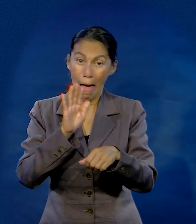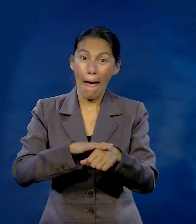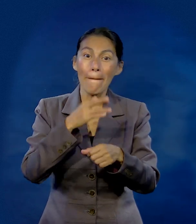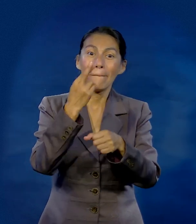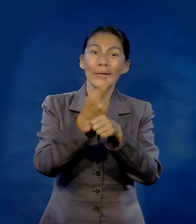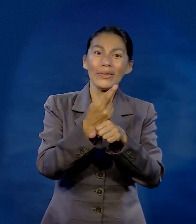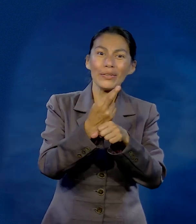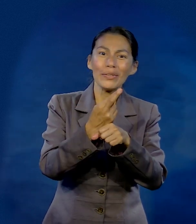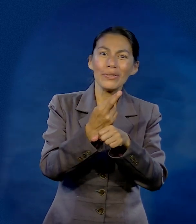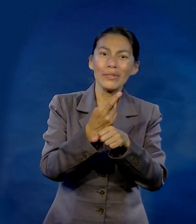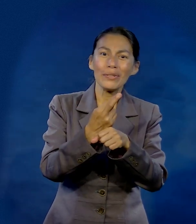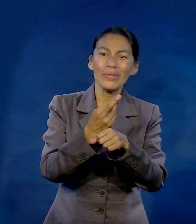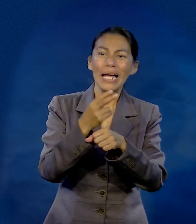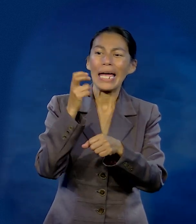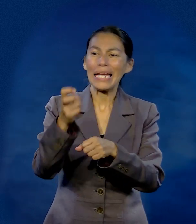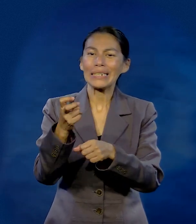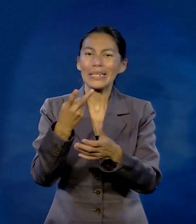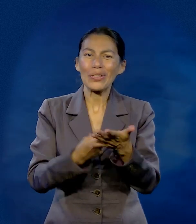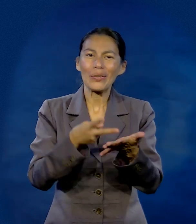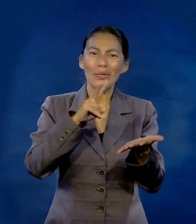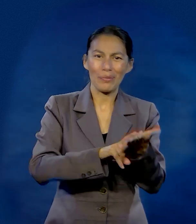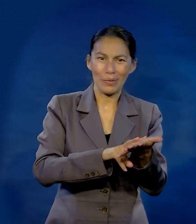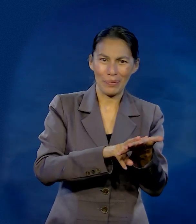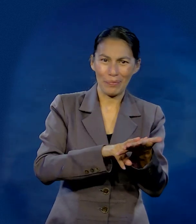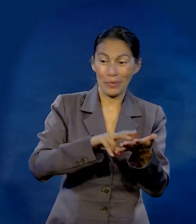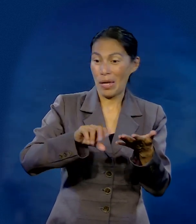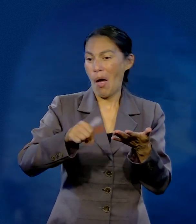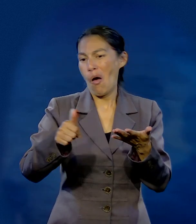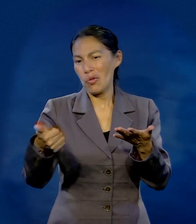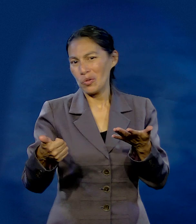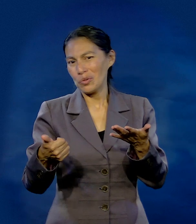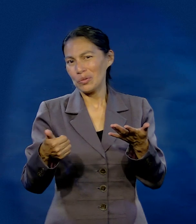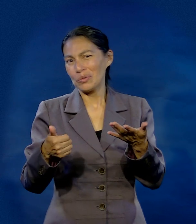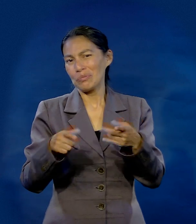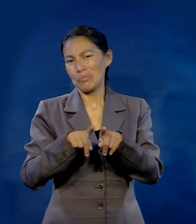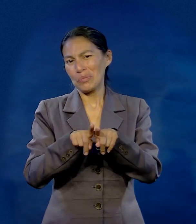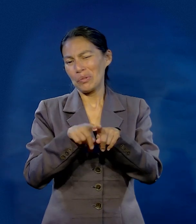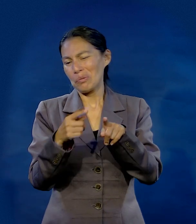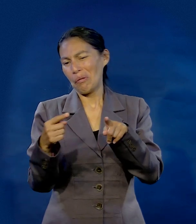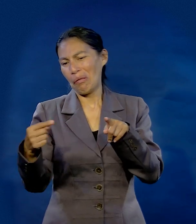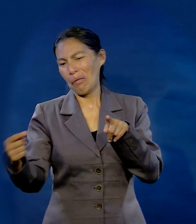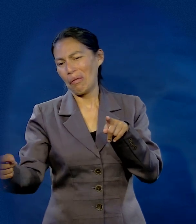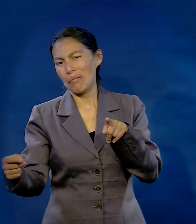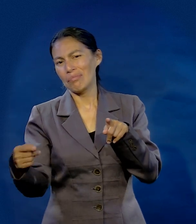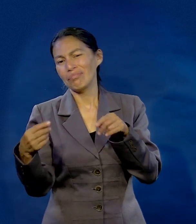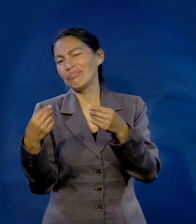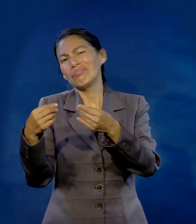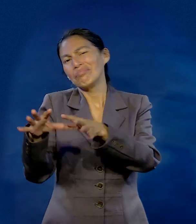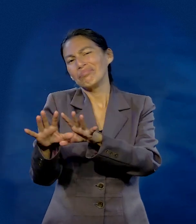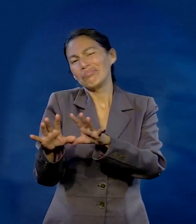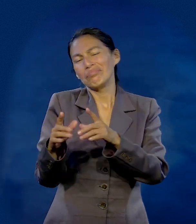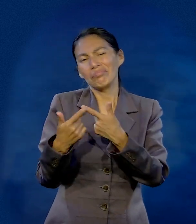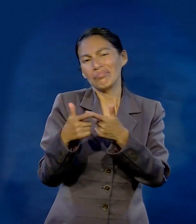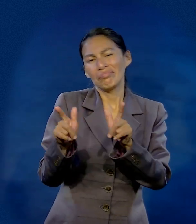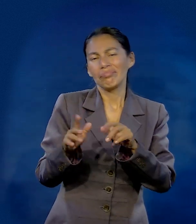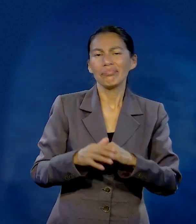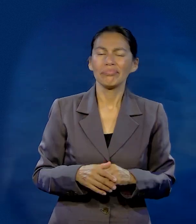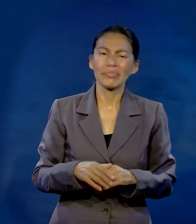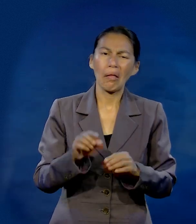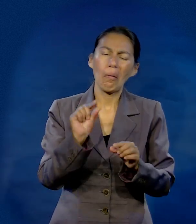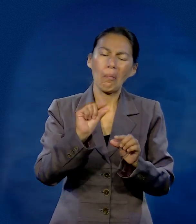morían la herencia se repartía no en partes iguales sino que al primogénito le tocaba